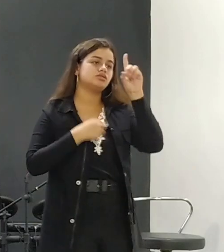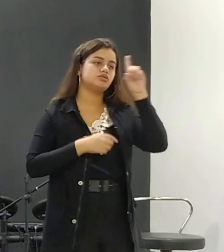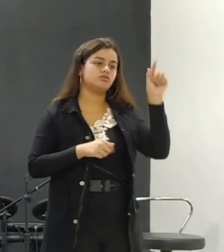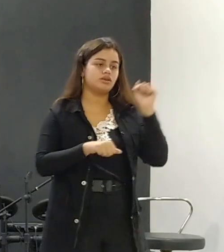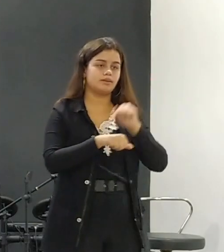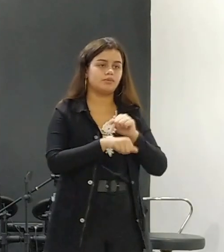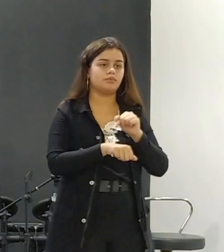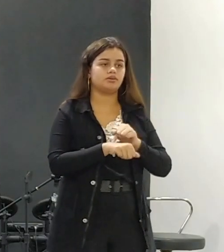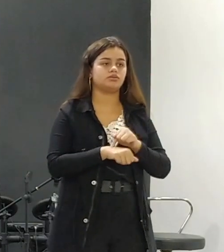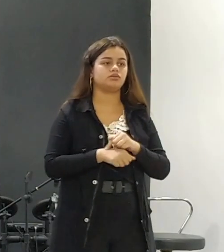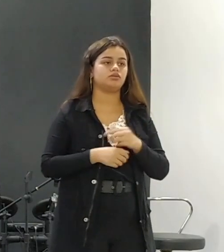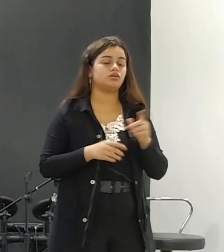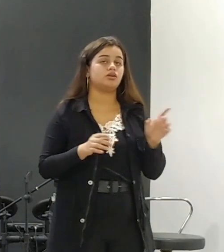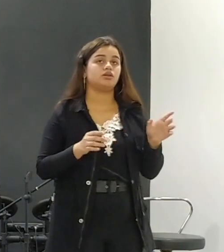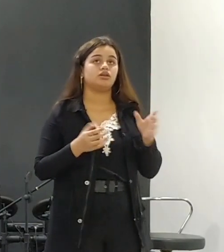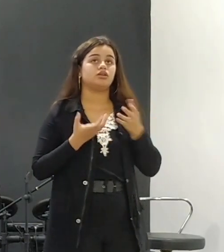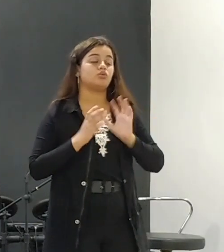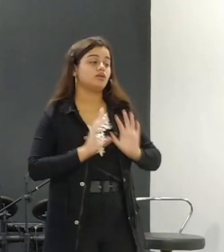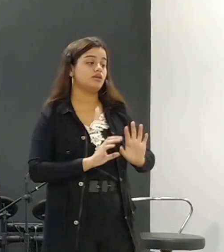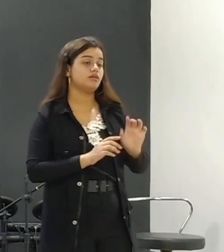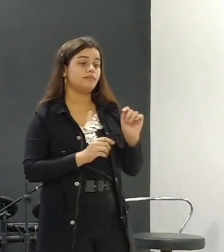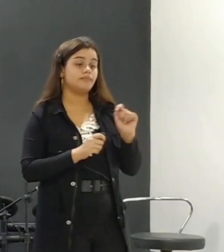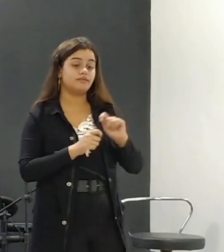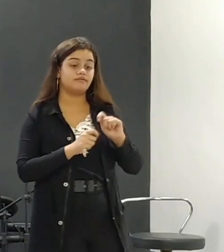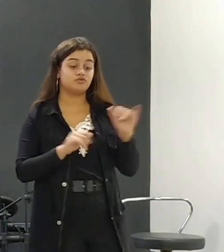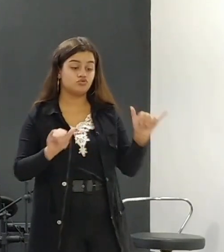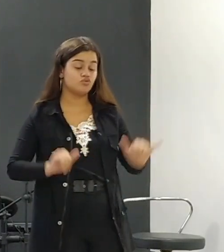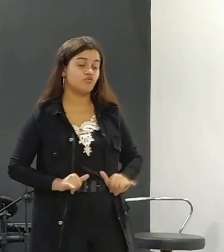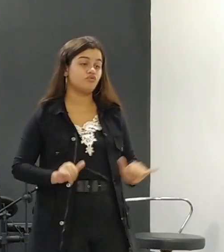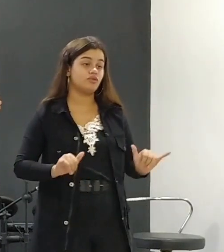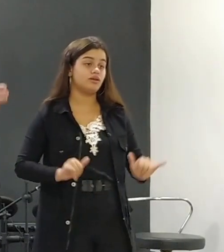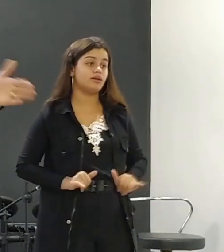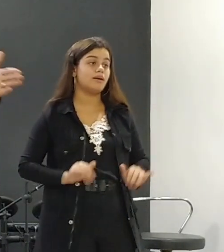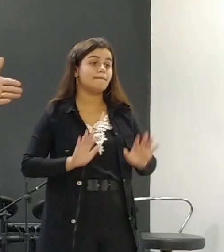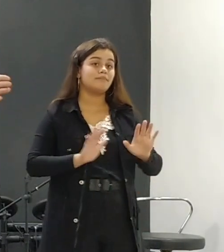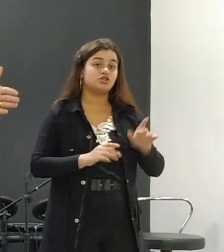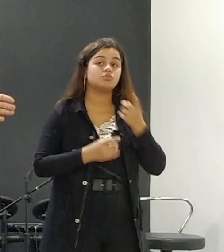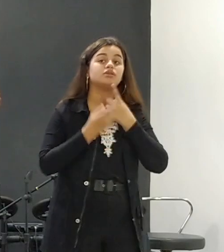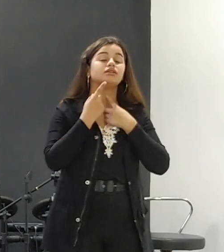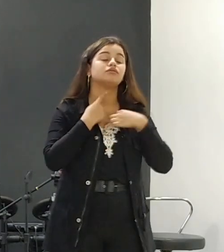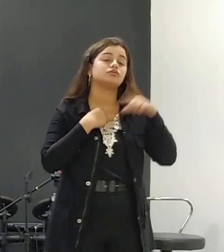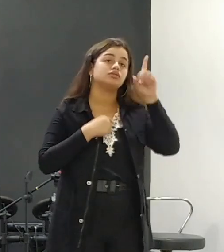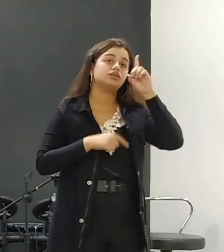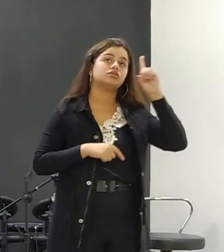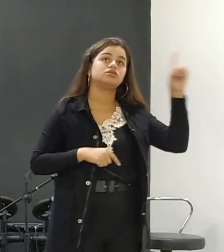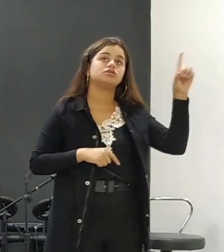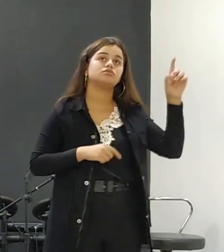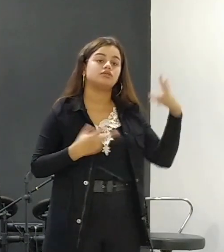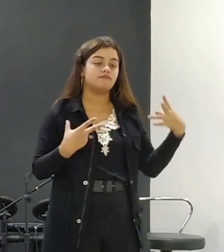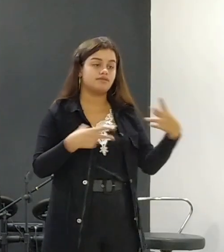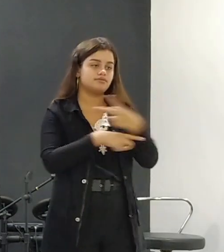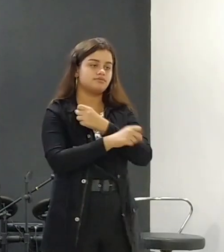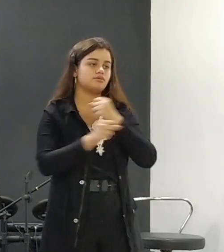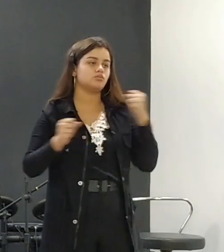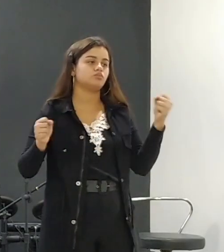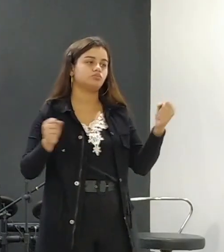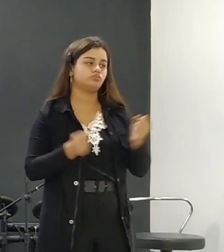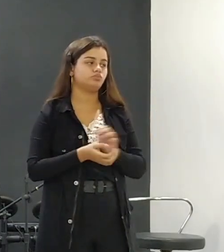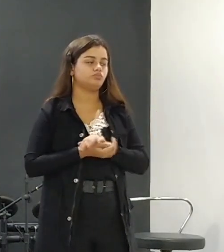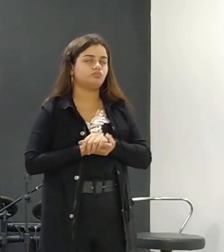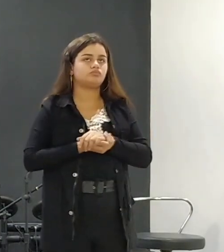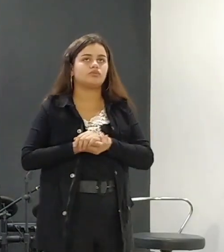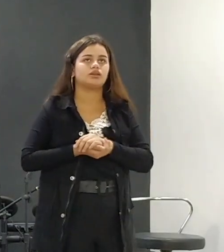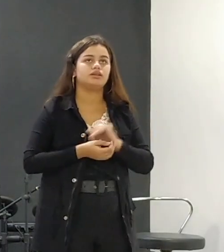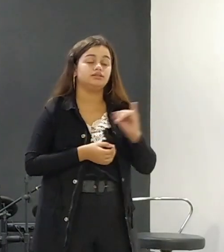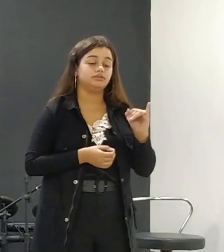por aquela dor, por aquele sofrimento, mas como era a vontade do Pai, ele foi em frente e venceu, porque Deus estava com ele. Amém? Se